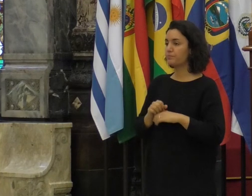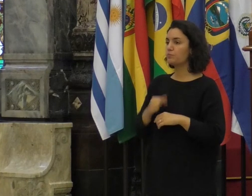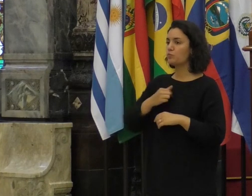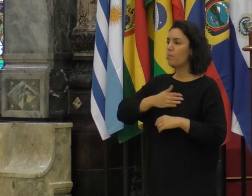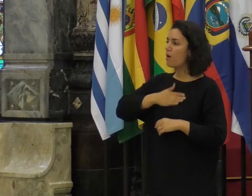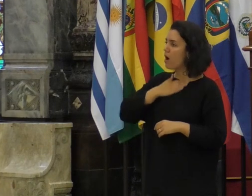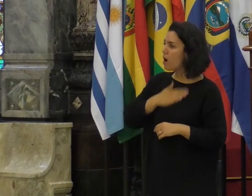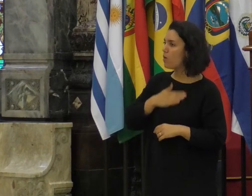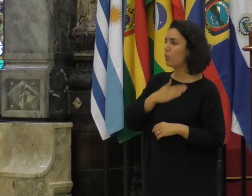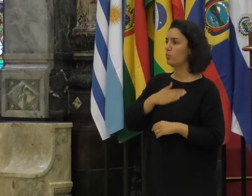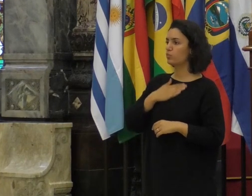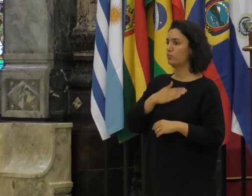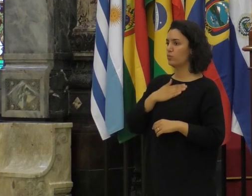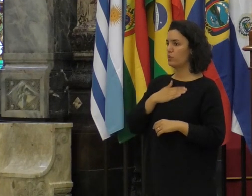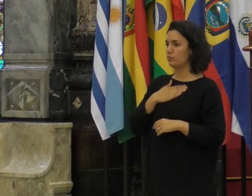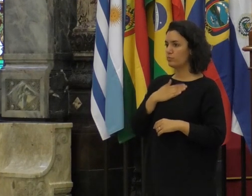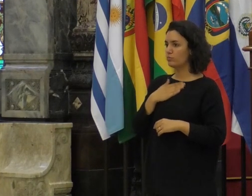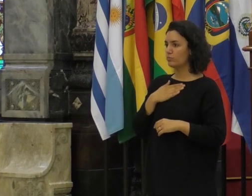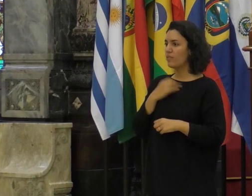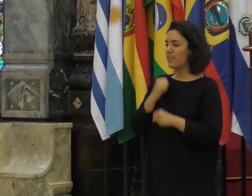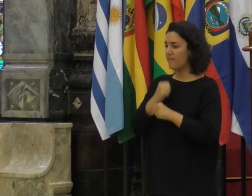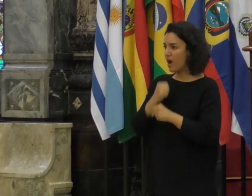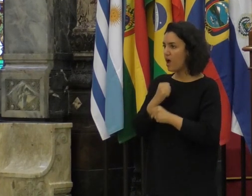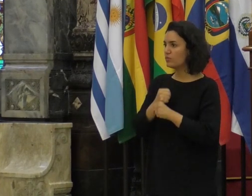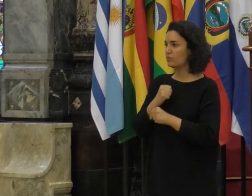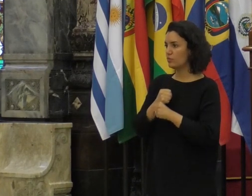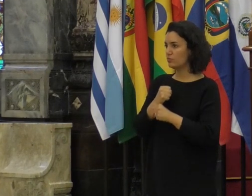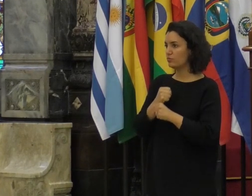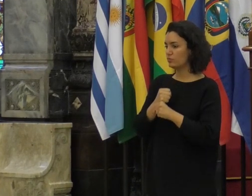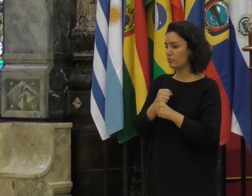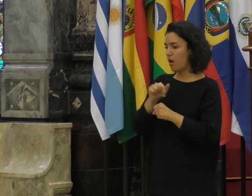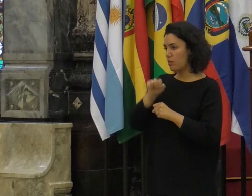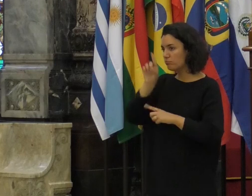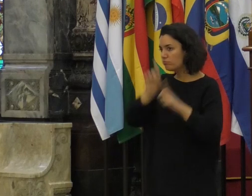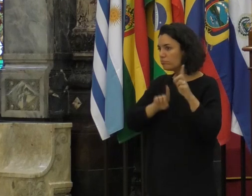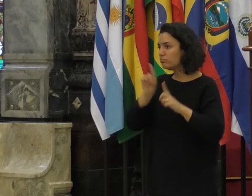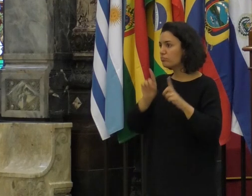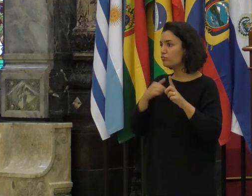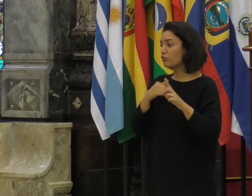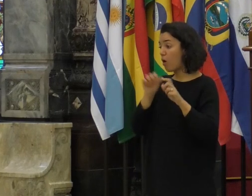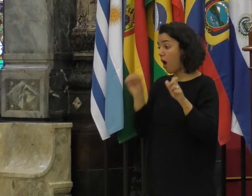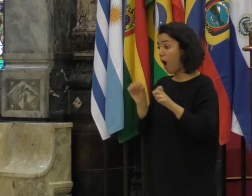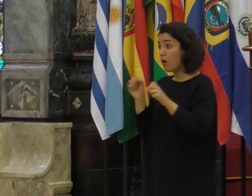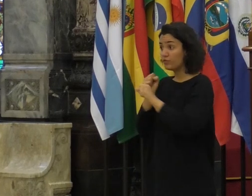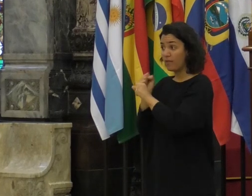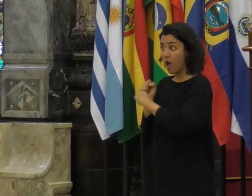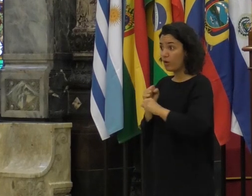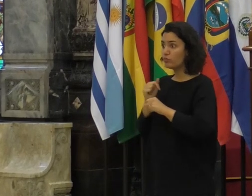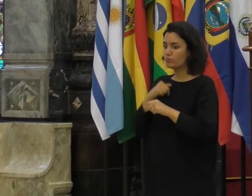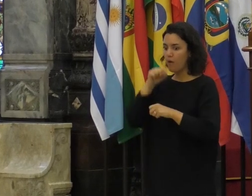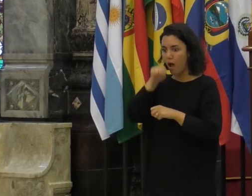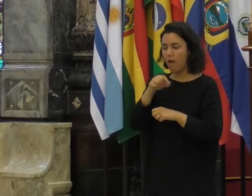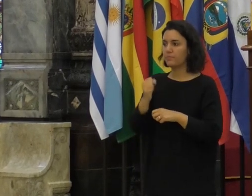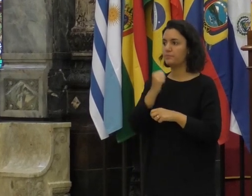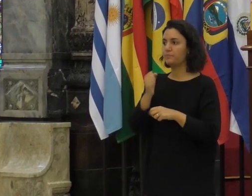estar aportando esta casa de estudios en una buena parte de lo que hago en el interior,